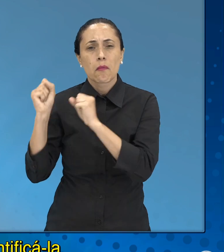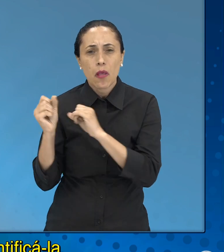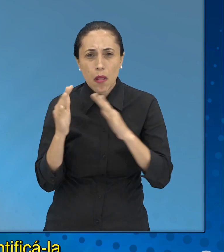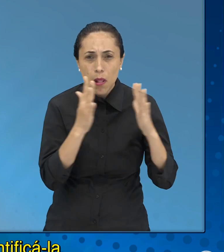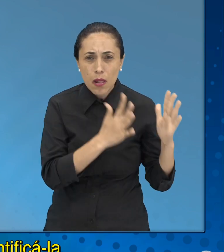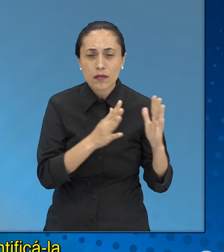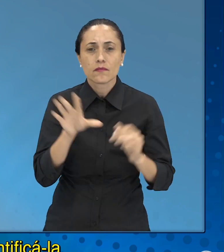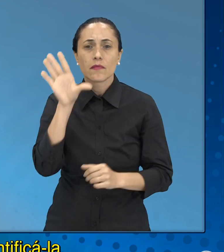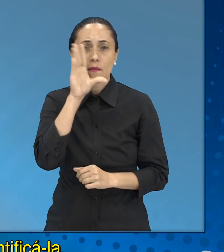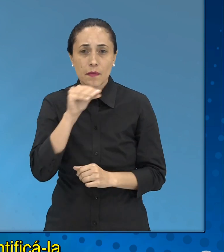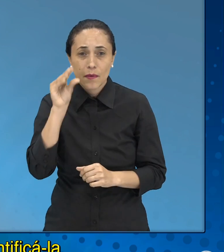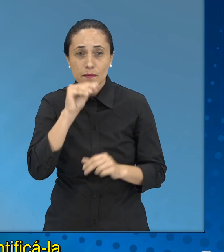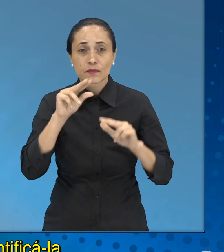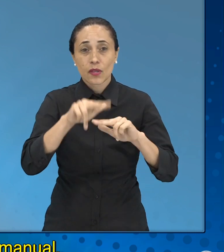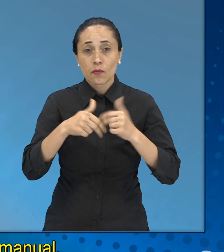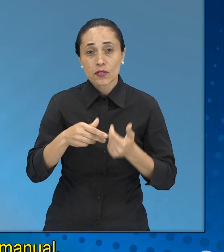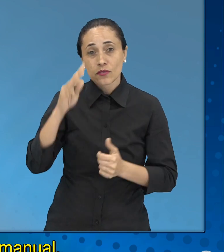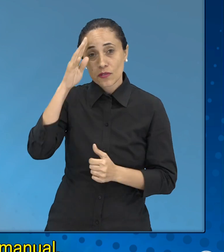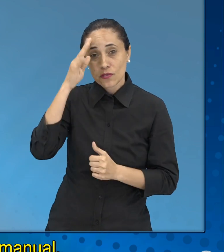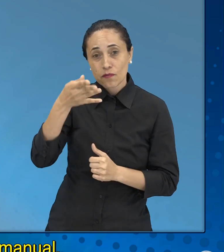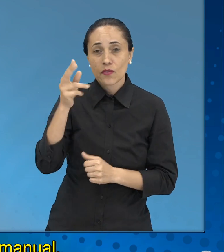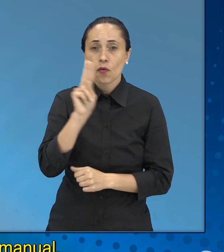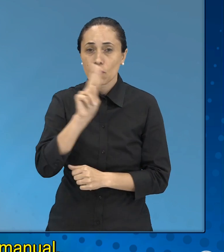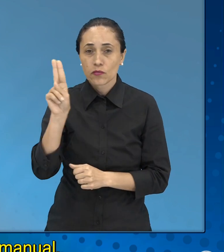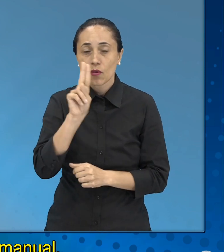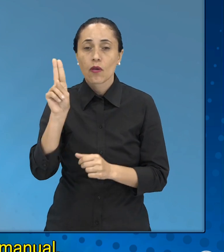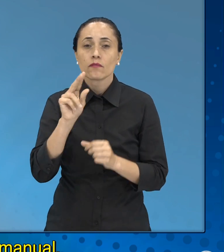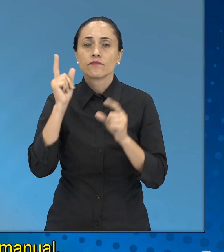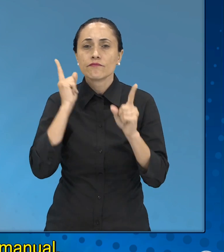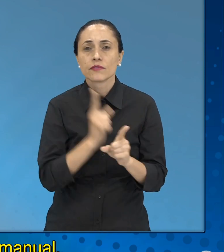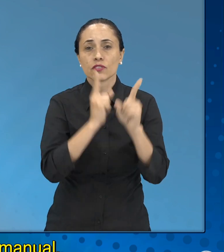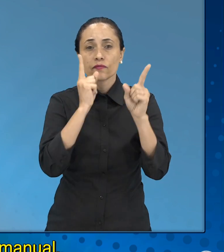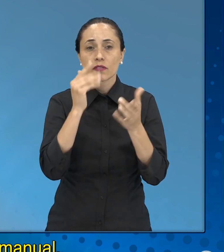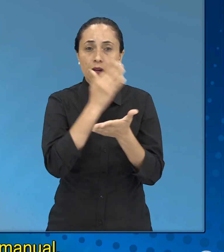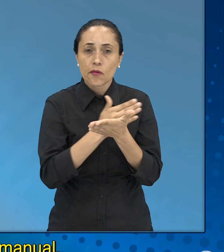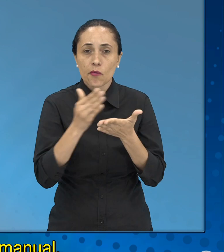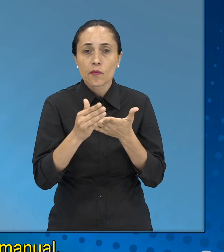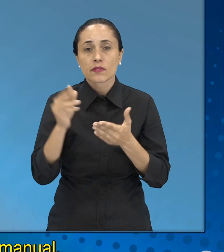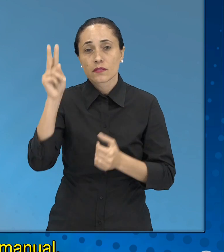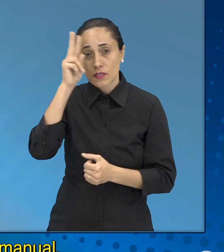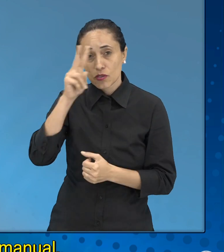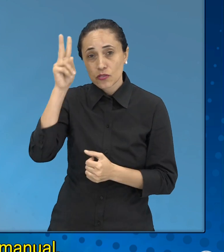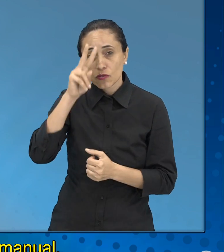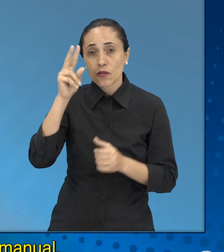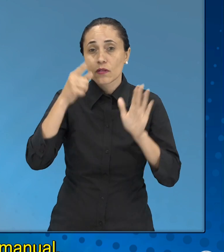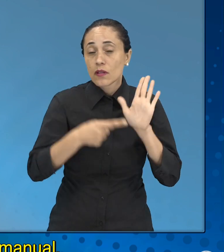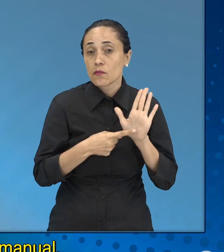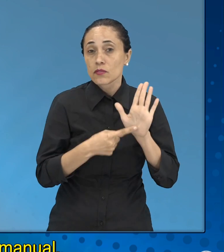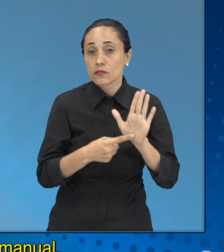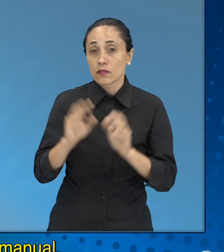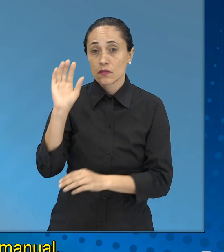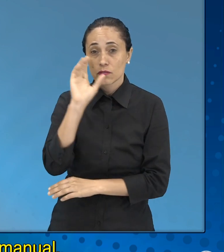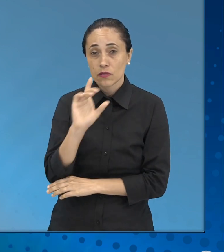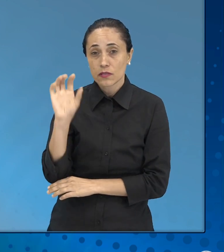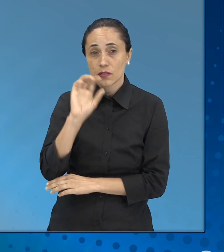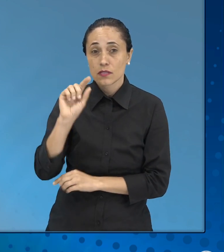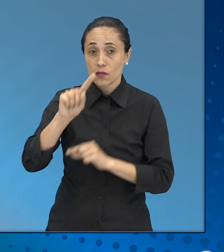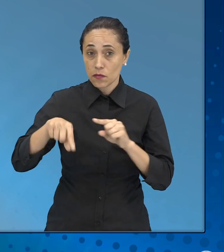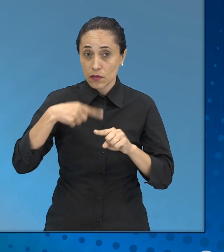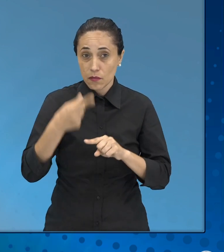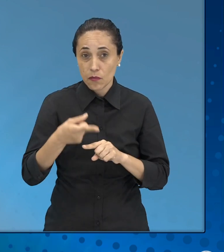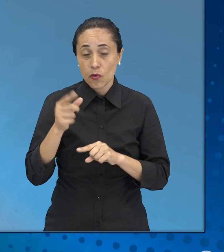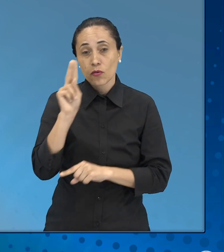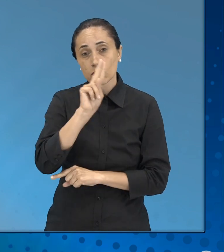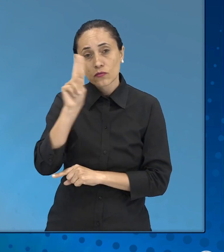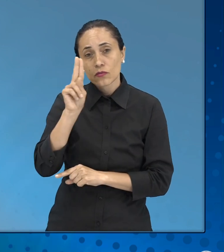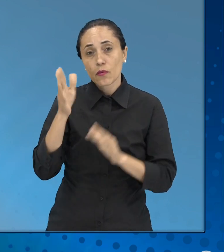pelo nome logo no início, fazendo a soletração manual, mas depois omiti e me referi a ela